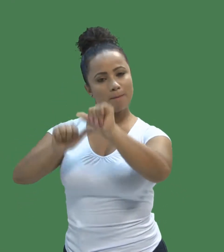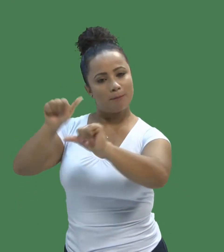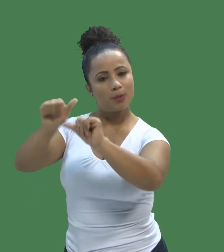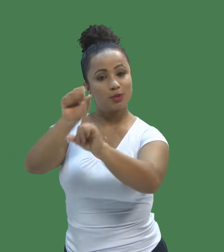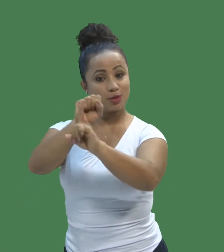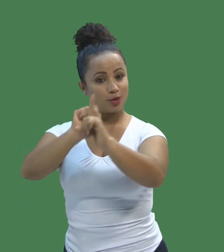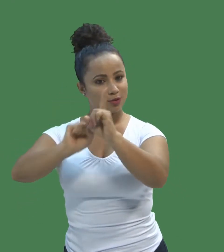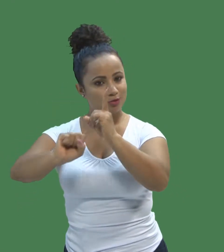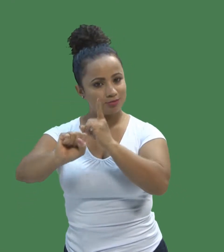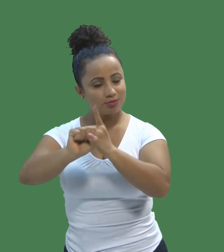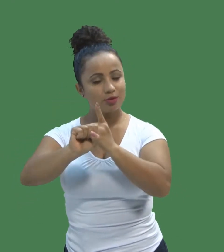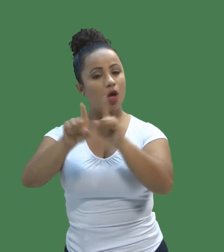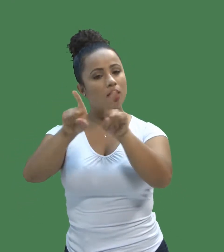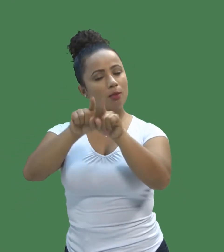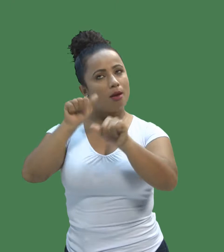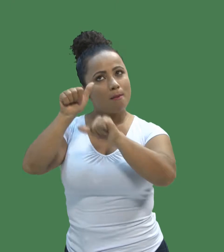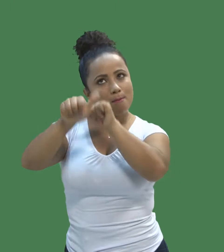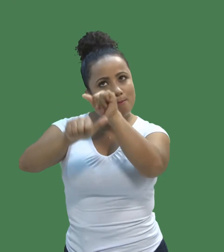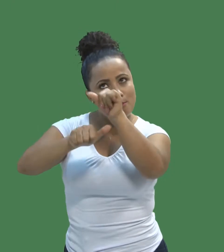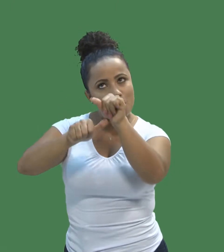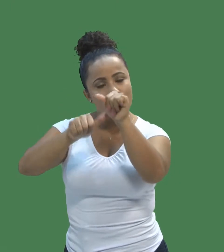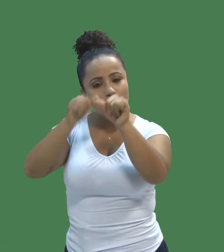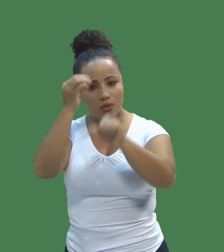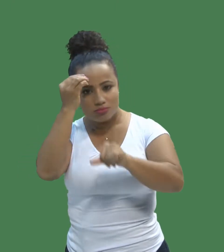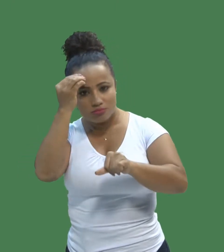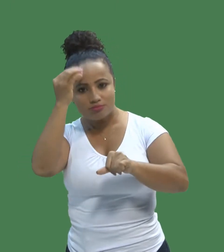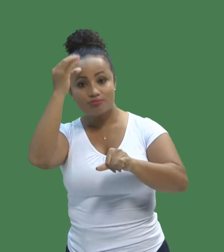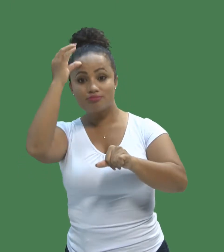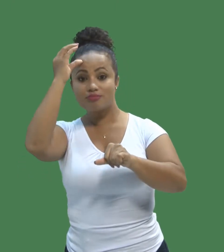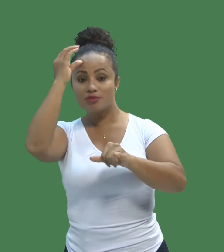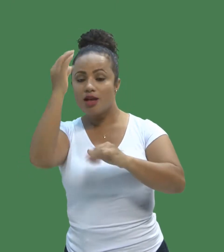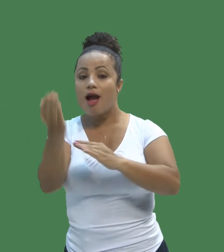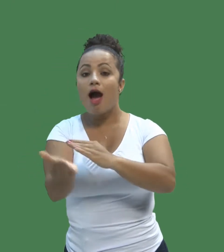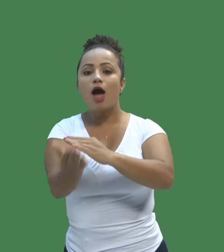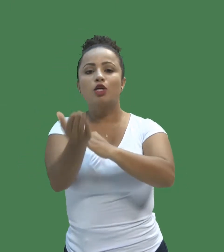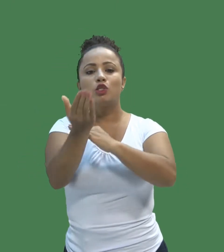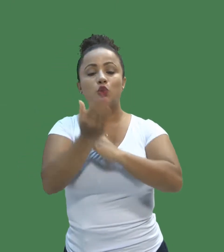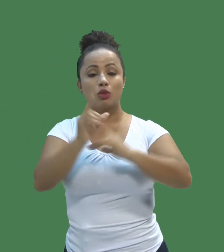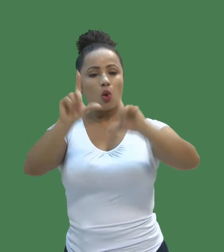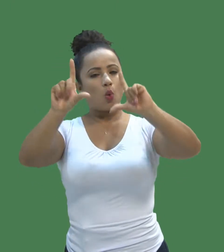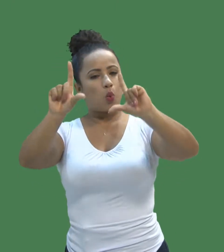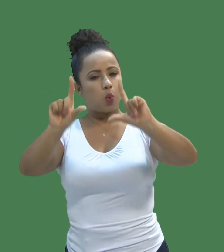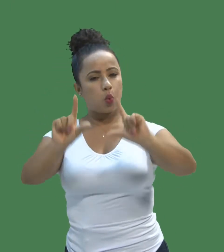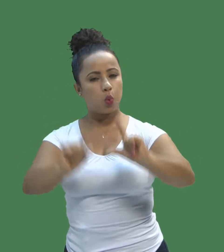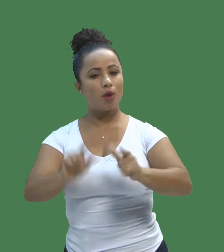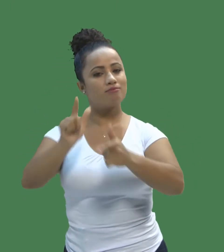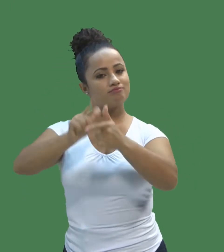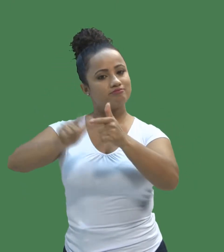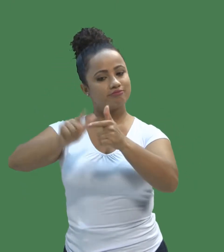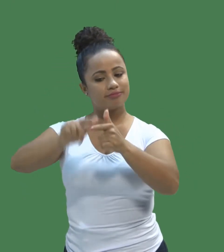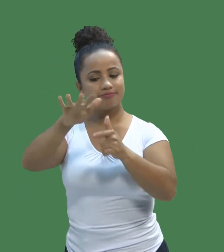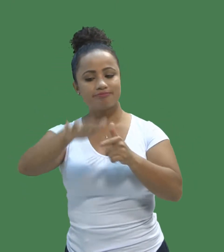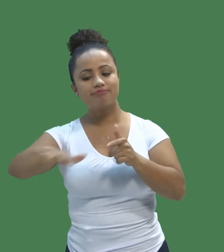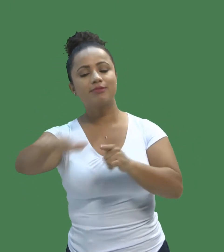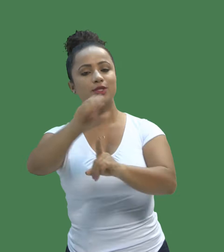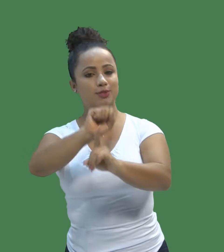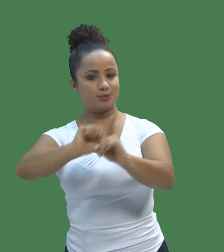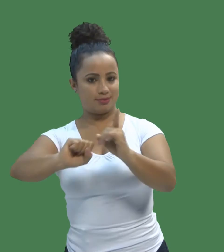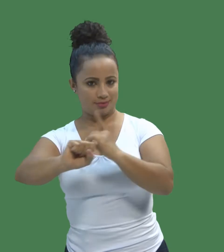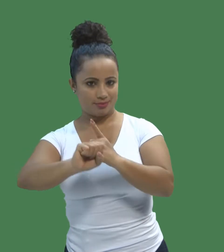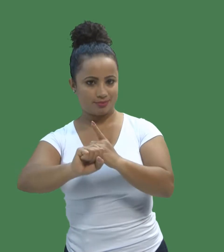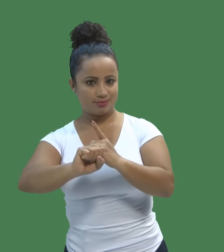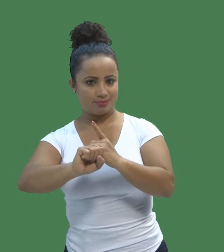diminuir os males da sociedade. Sendo assim, é o indivíduo e não